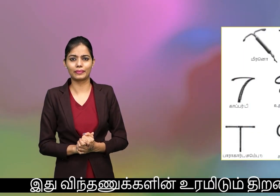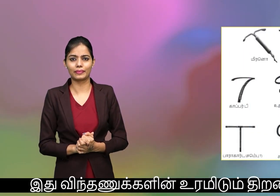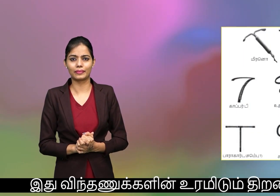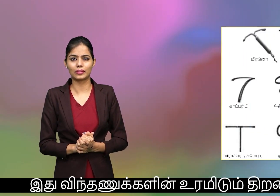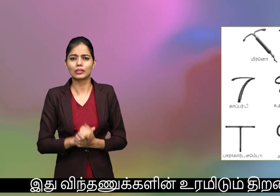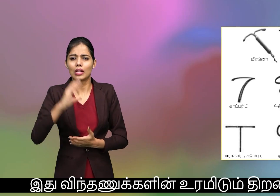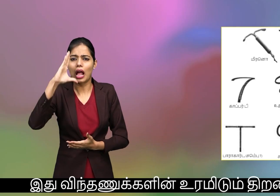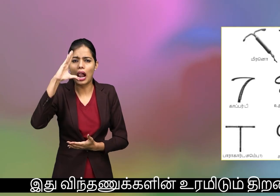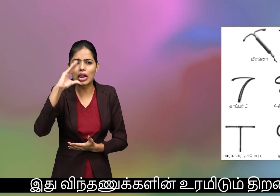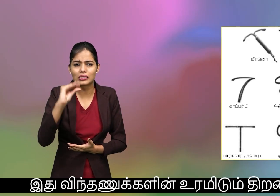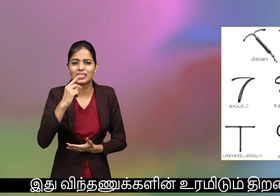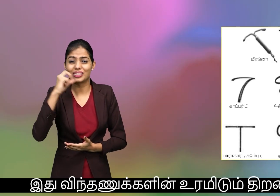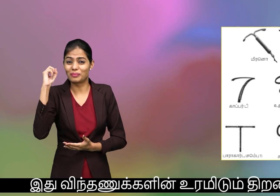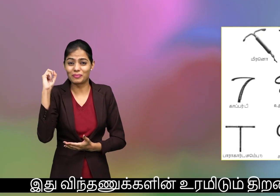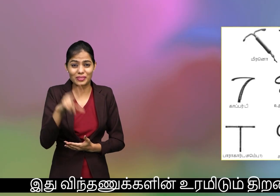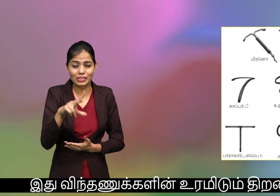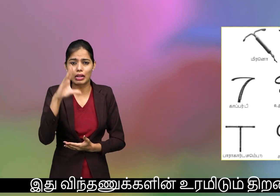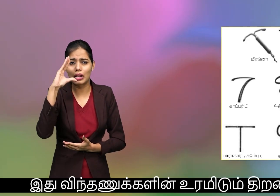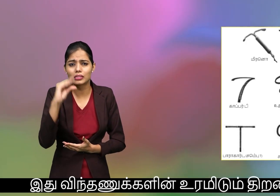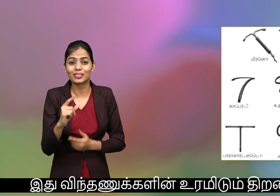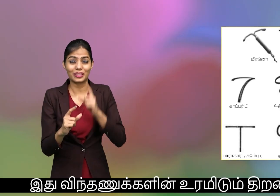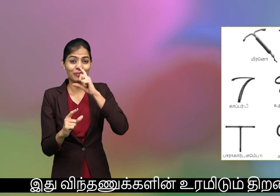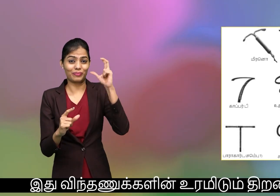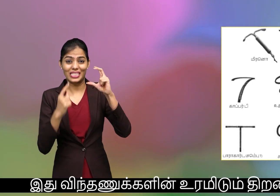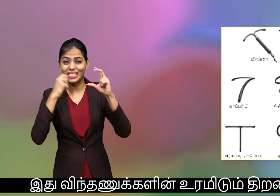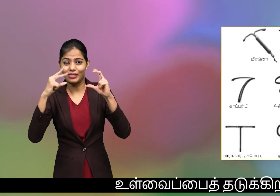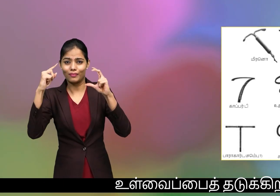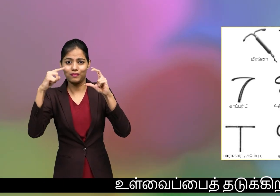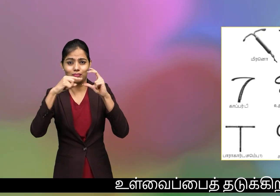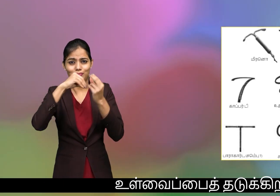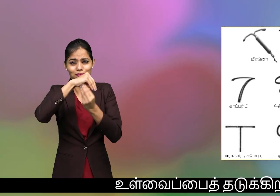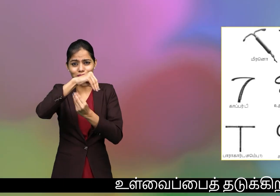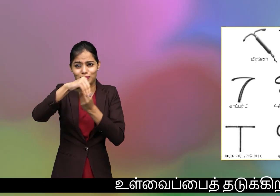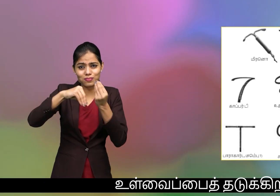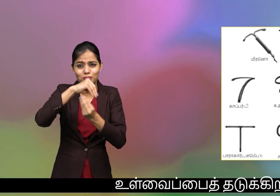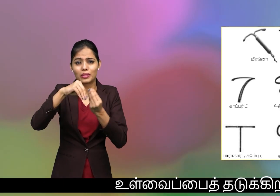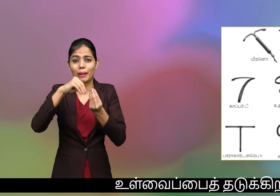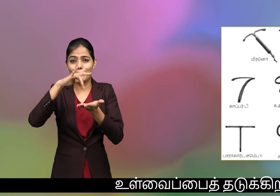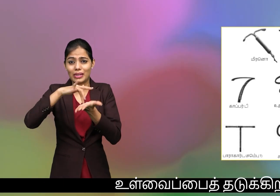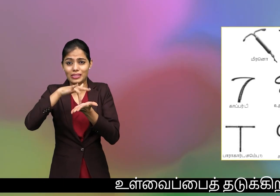இது விந்தணுக்களின் உரமிடும் திறனை குறைத்து உள்வைப்பை தடுக்கிறது.